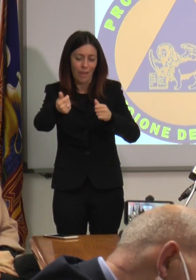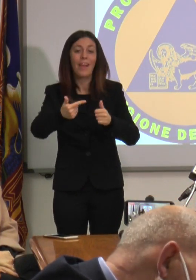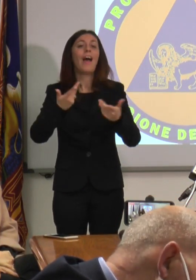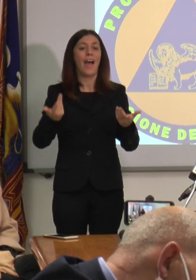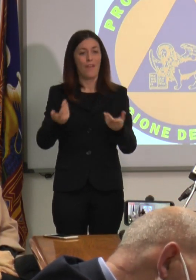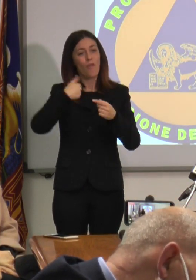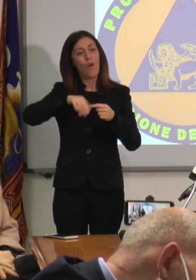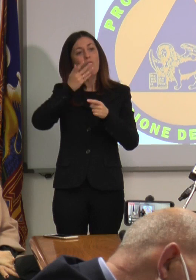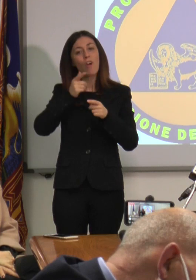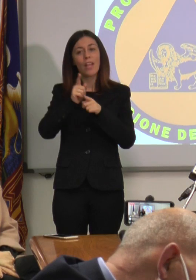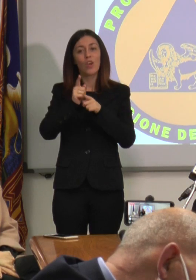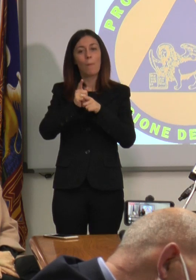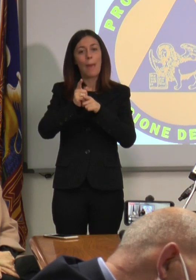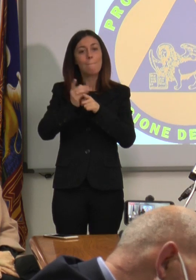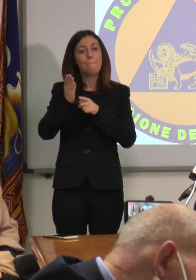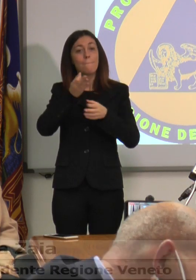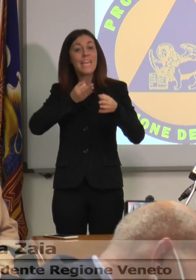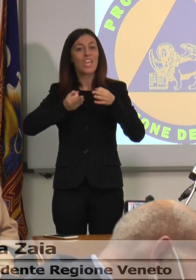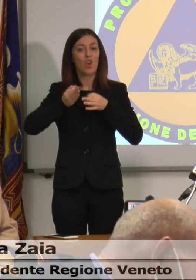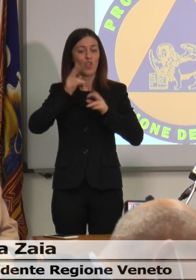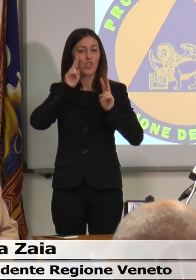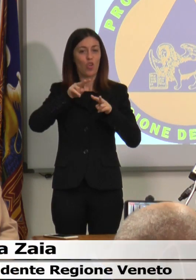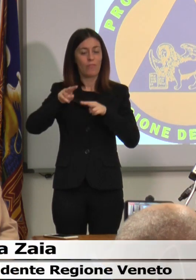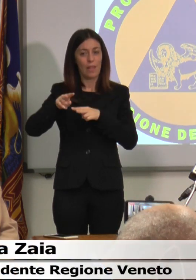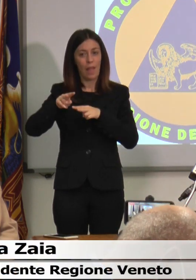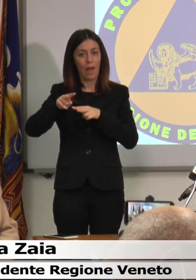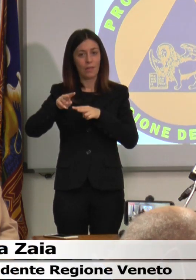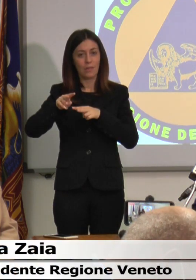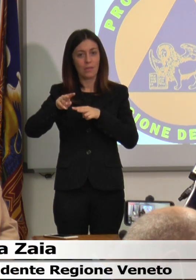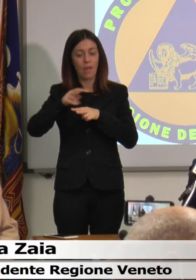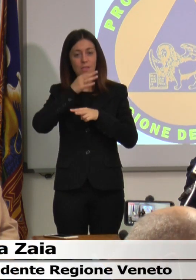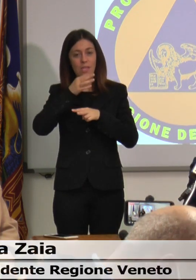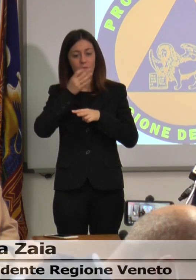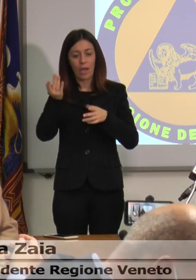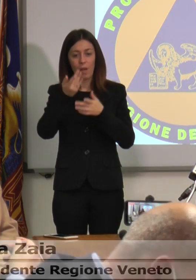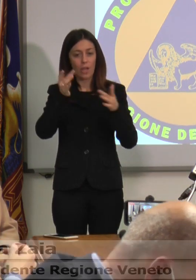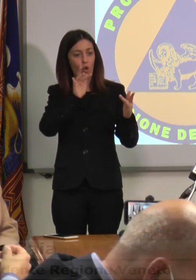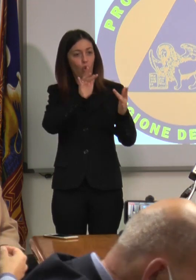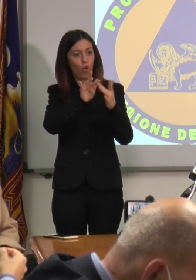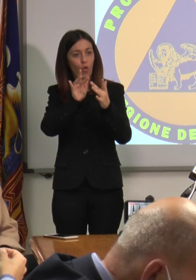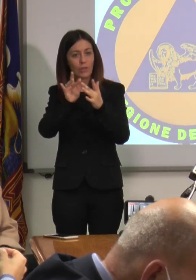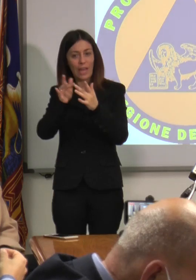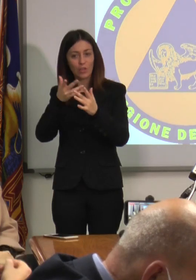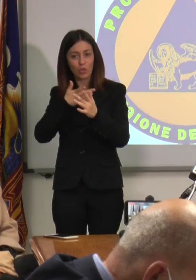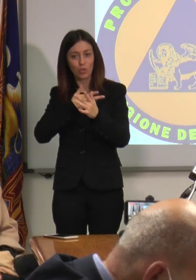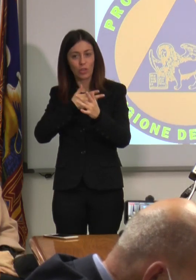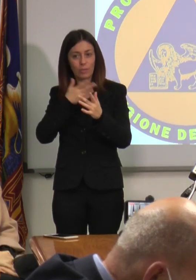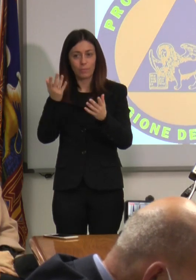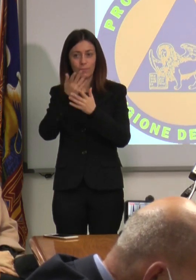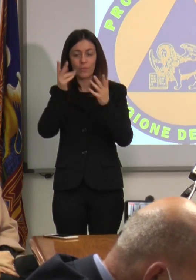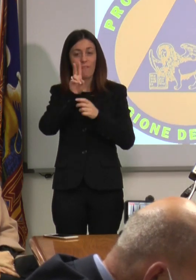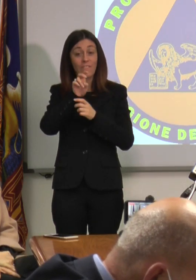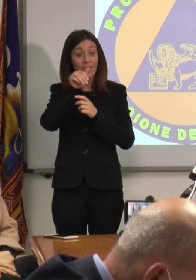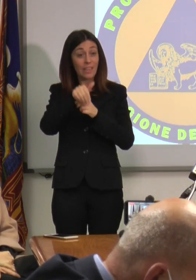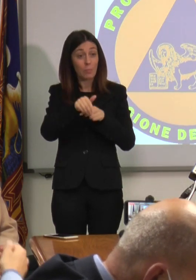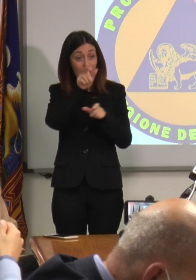di biosorveglianza, dove almeno un contatto digitale c'è. Se io ho 20.000 persone che sono tra i contatti, gli dico